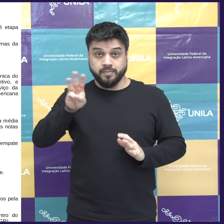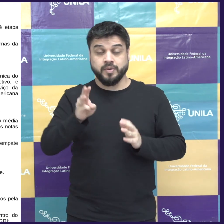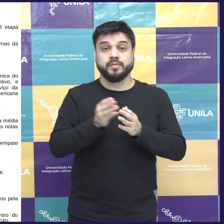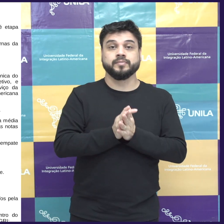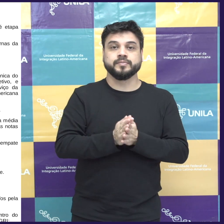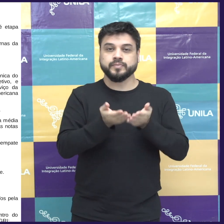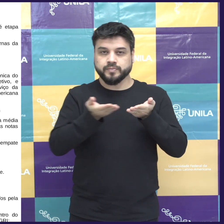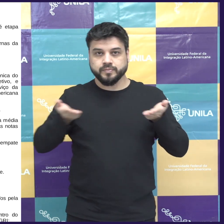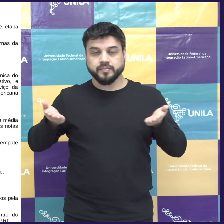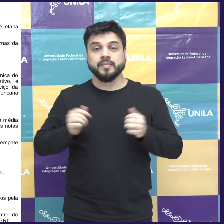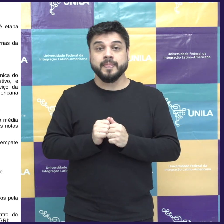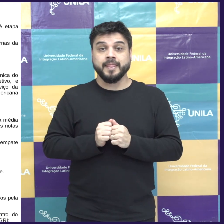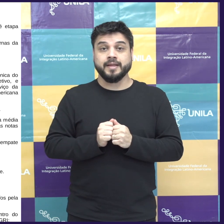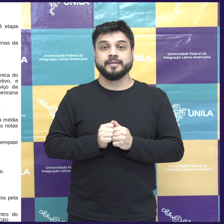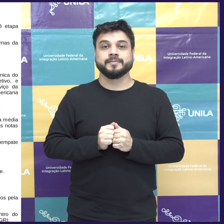UNILA,